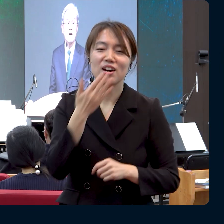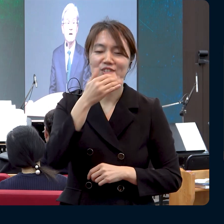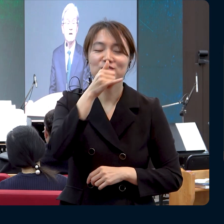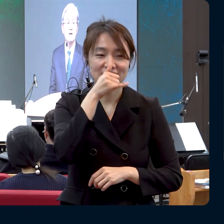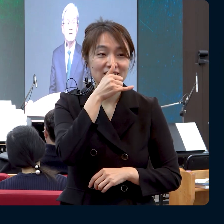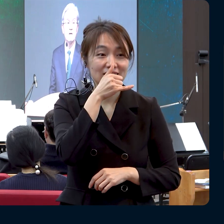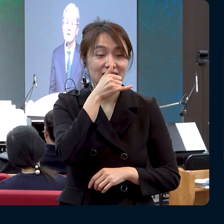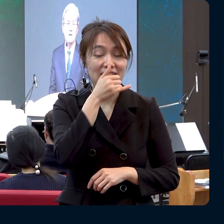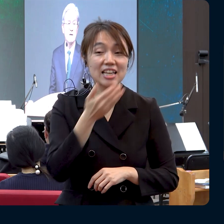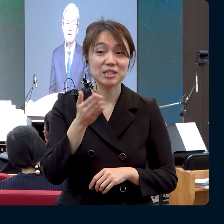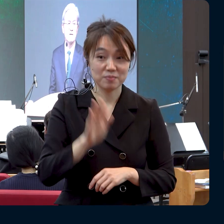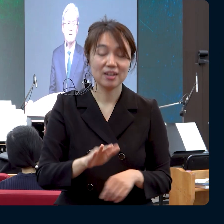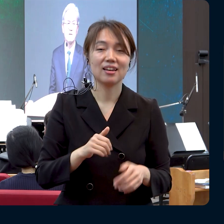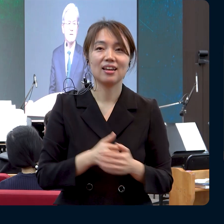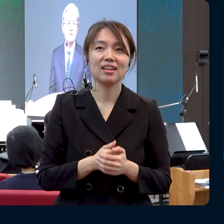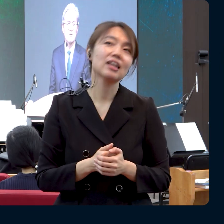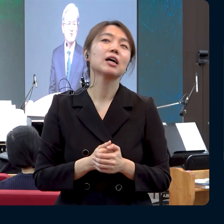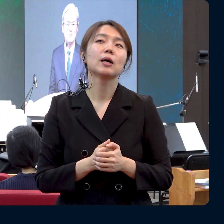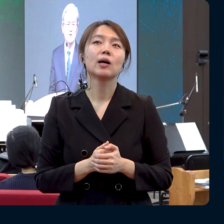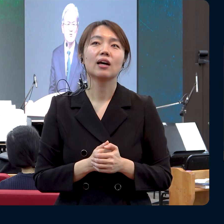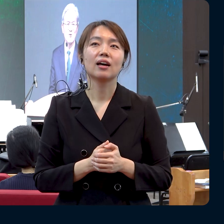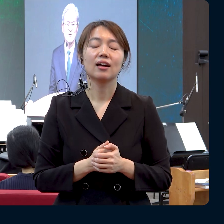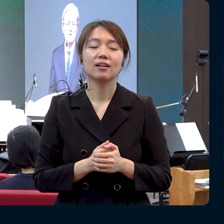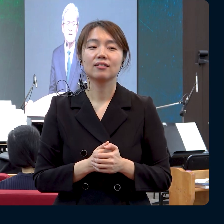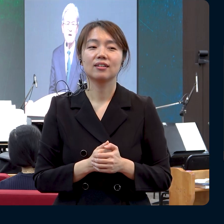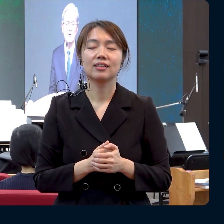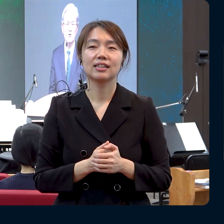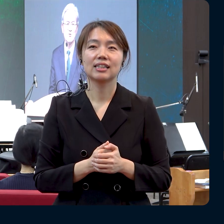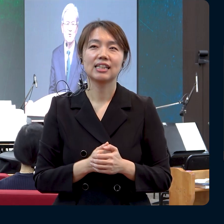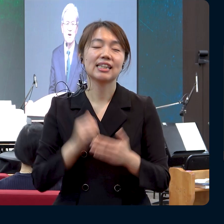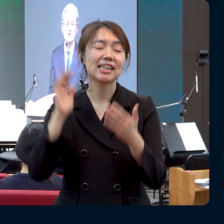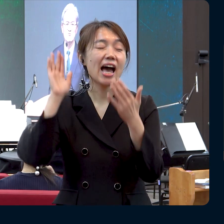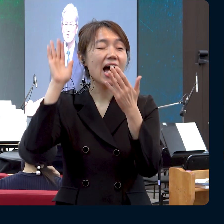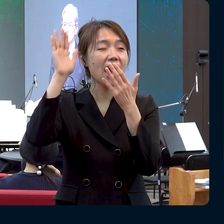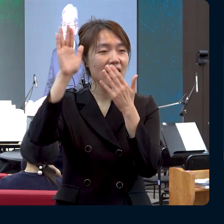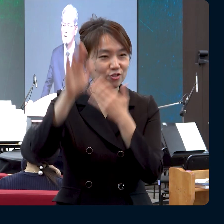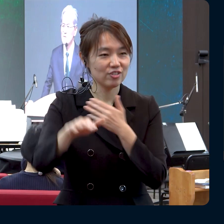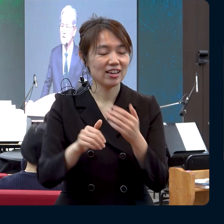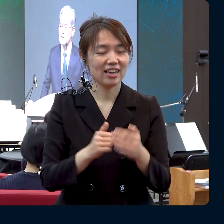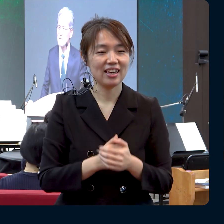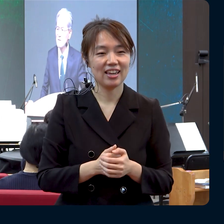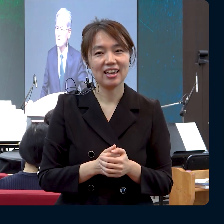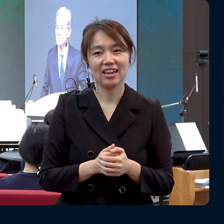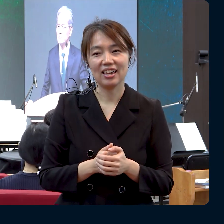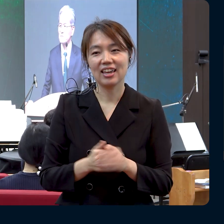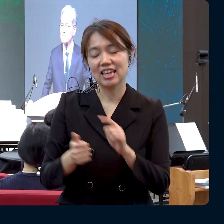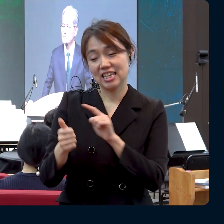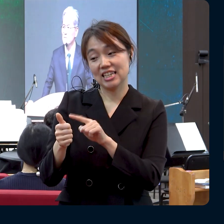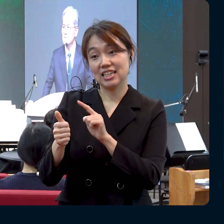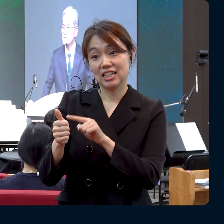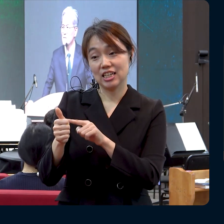그러나 예, 숨길 수 없습니다. 산후에 있는 동네가 숨겨지지 못합니다.